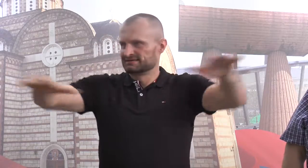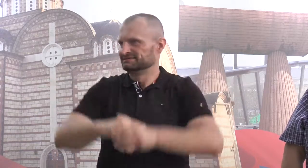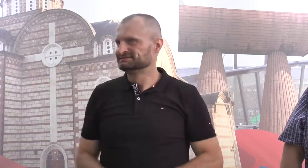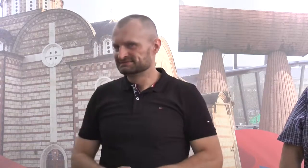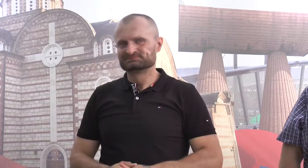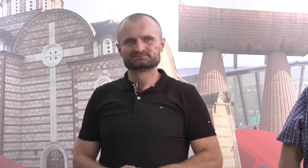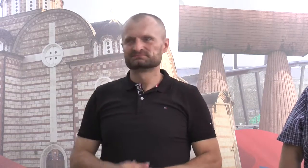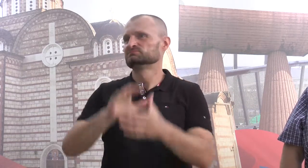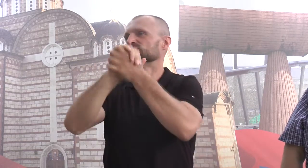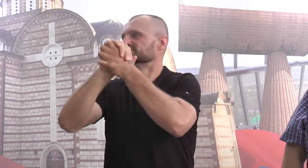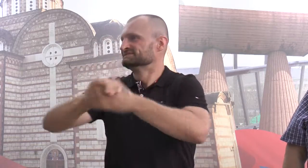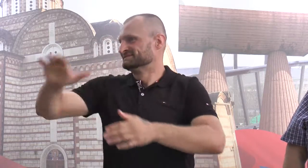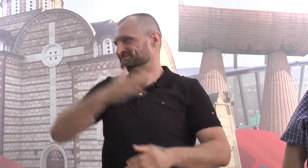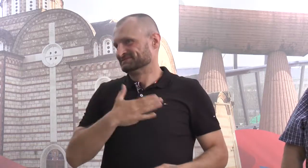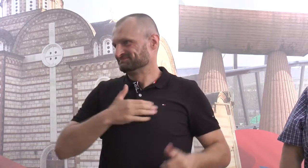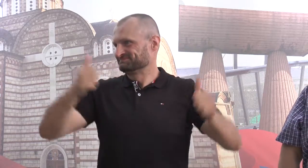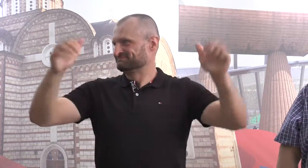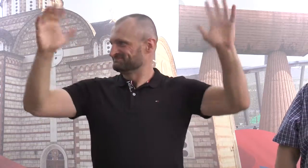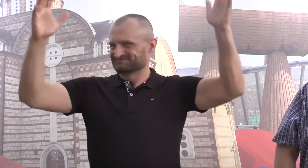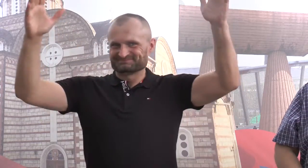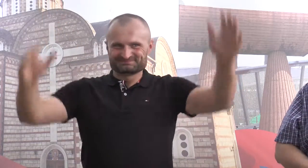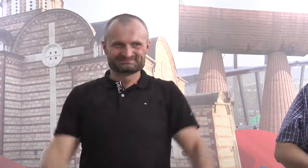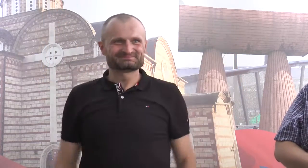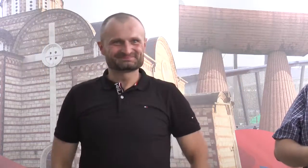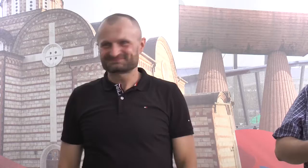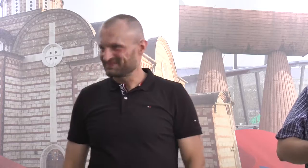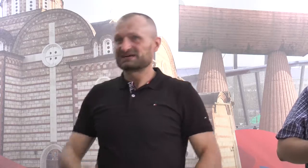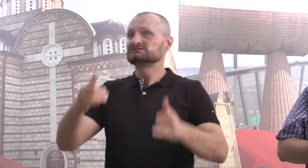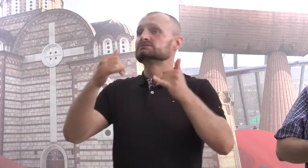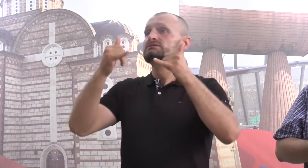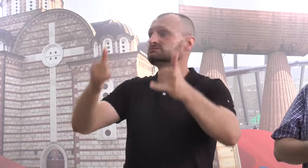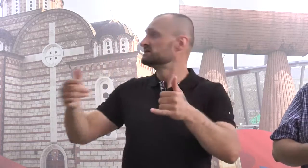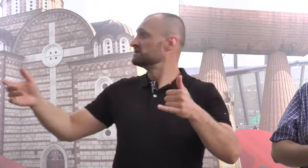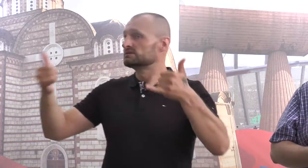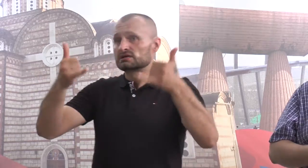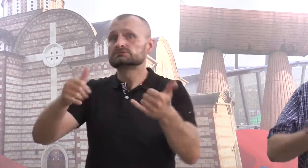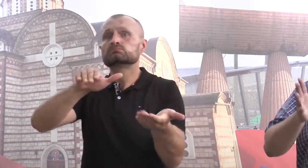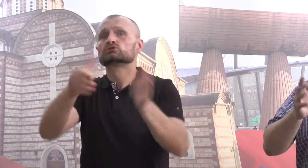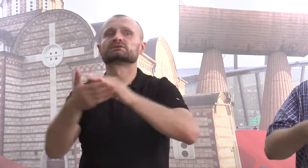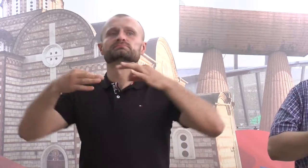važno, da sad ko je prvi, važno da svi imamo pozitivnu i da nosimo neku pozitivnu energiju.